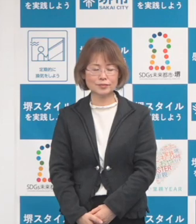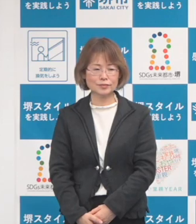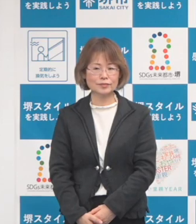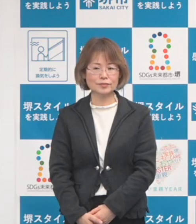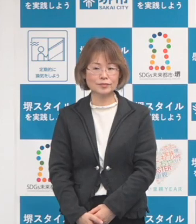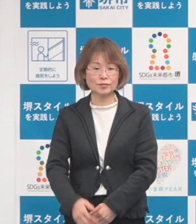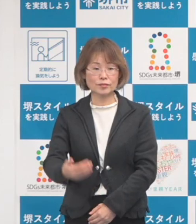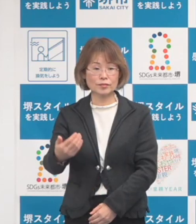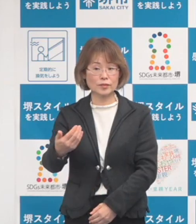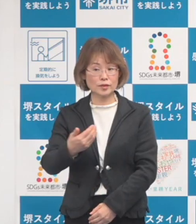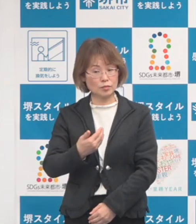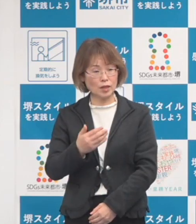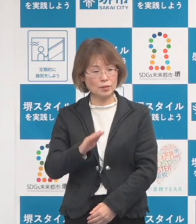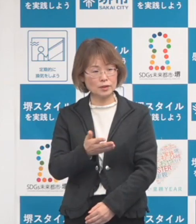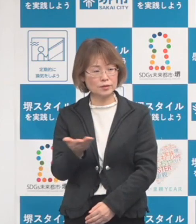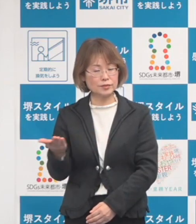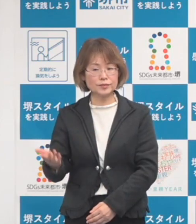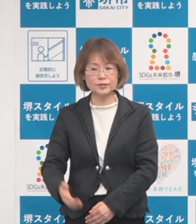他にご質問いかがでしょうか。